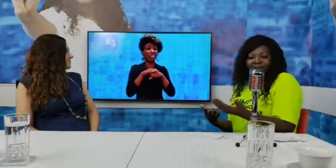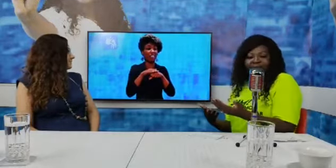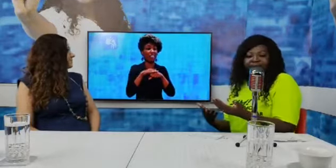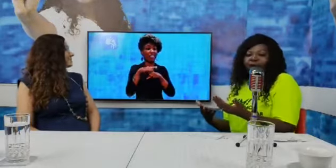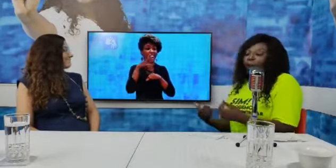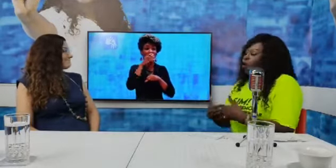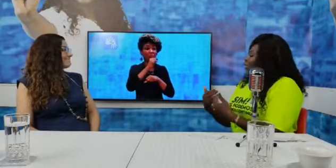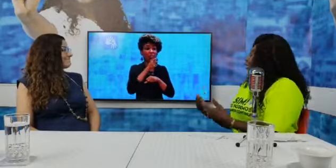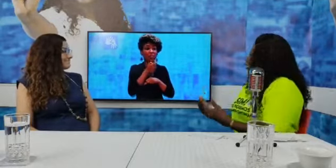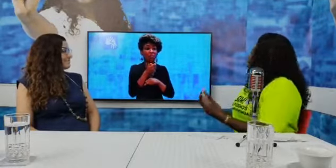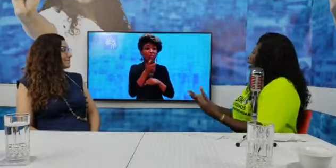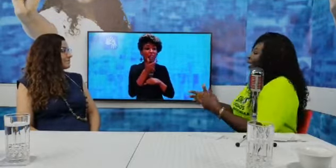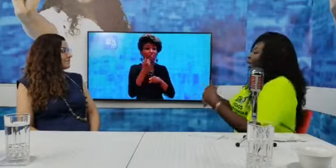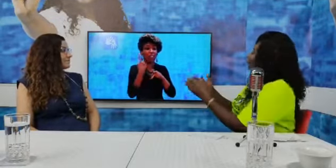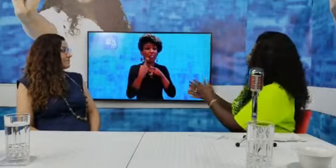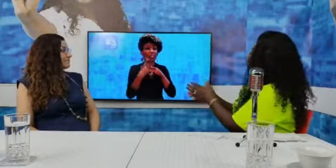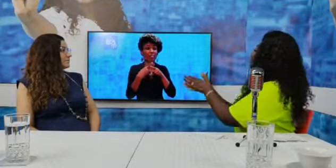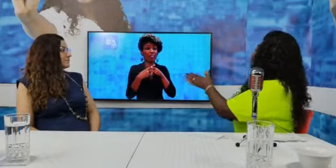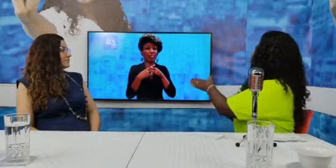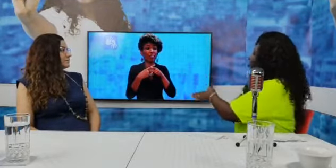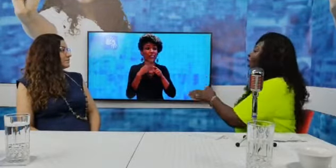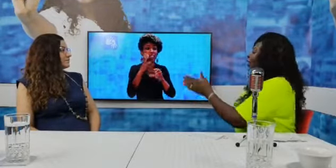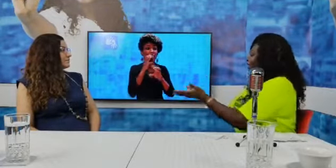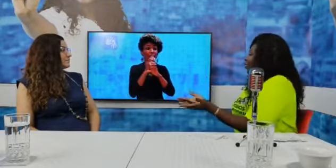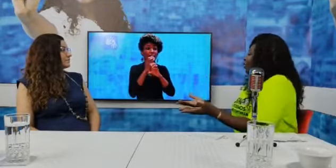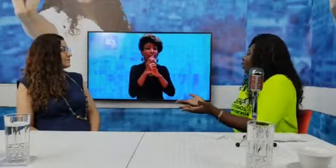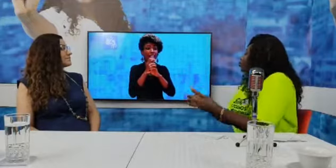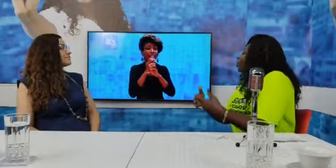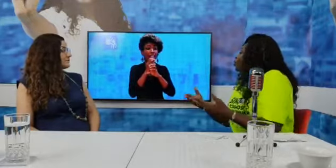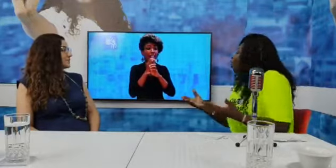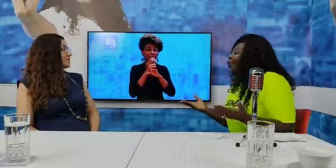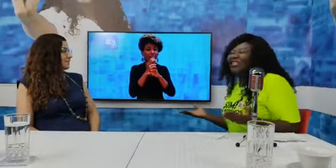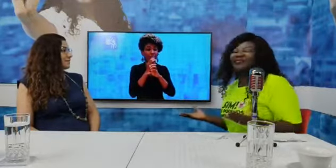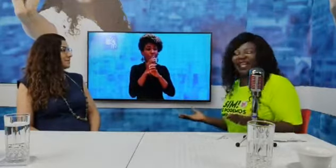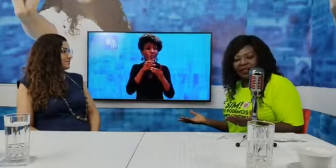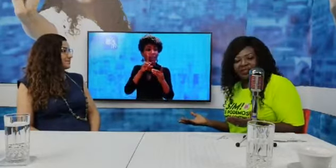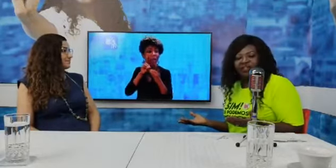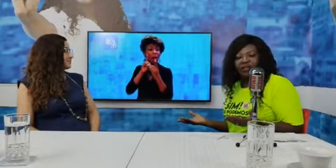restrita, porque aquela pessoa que está lhe atendendo